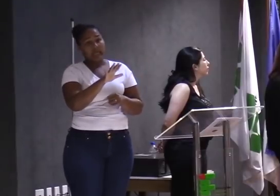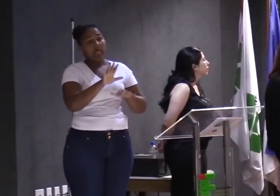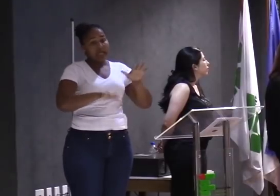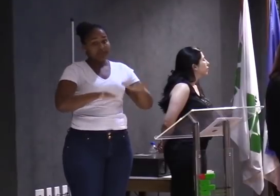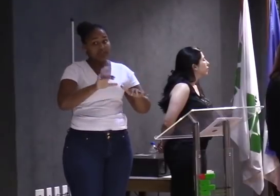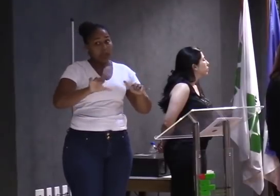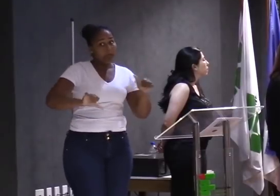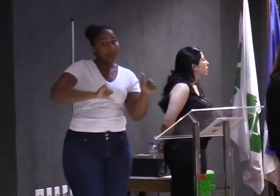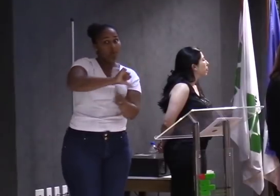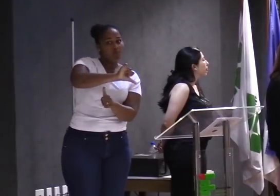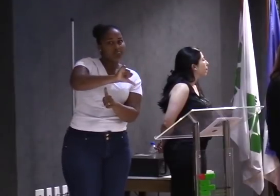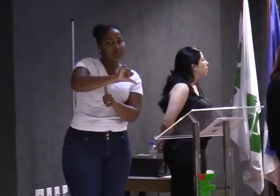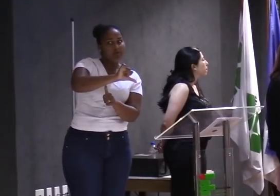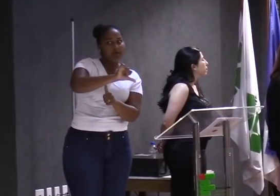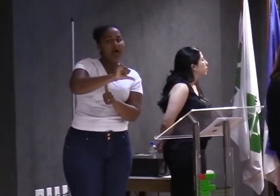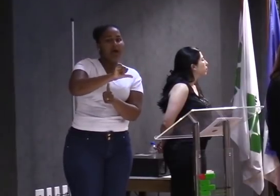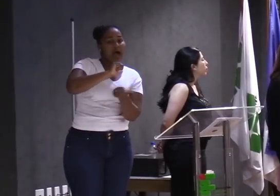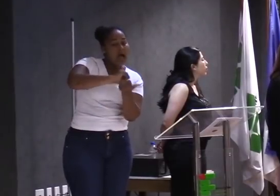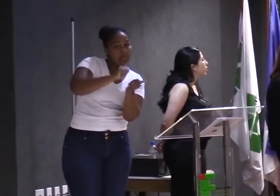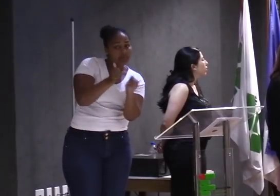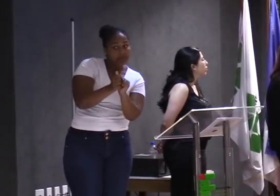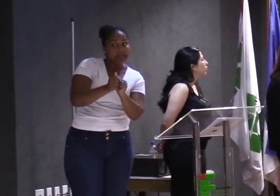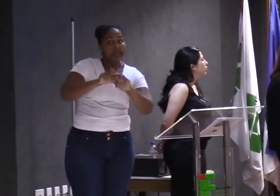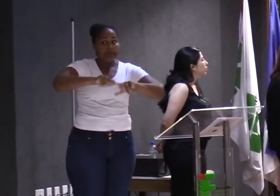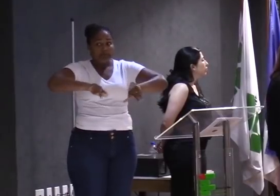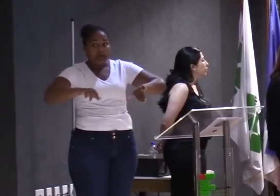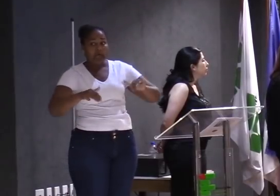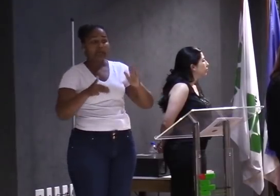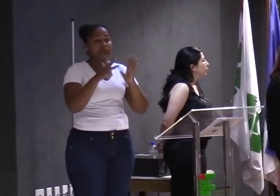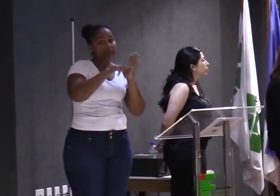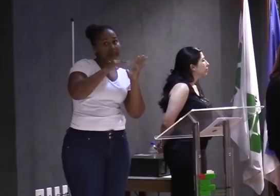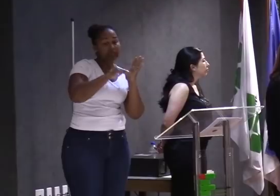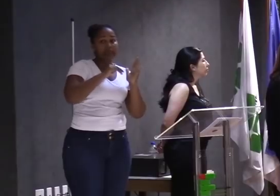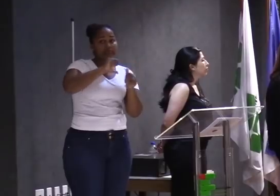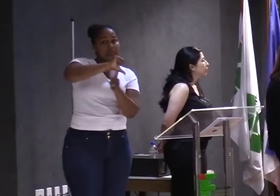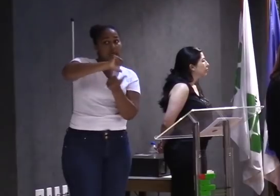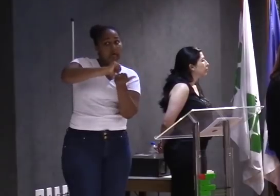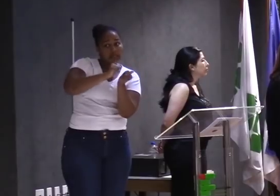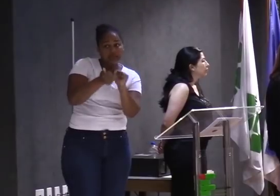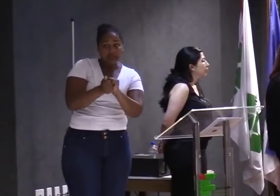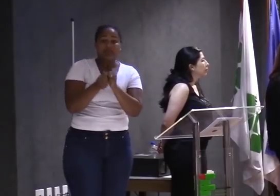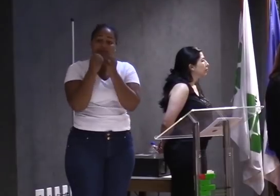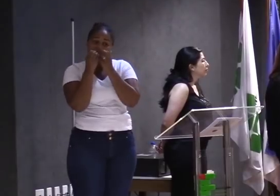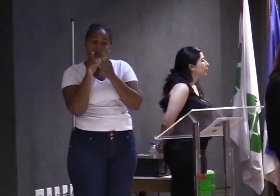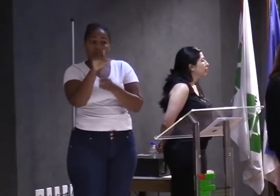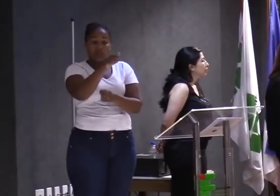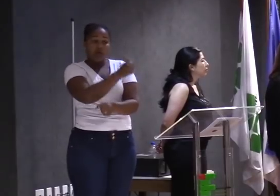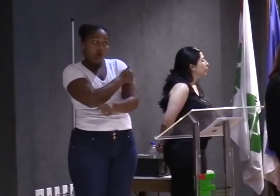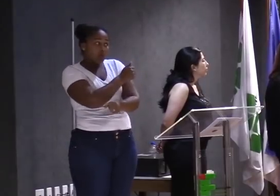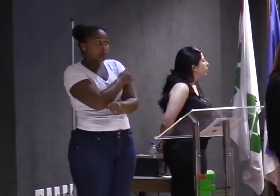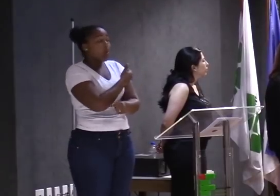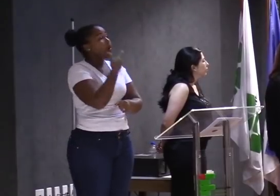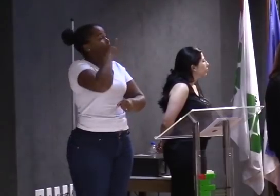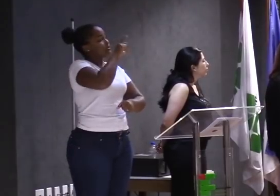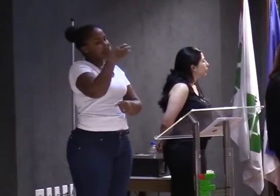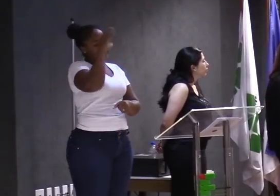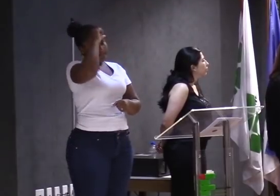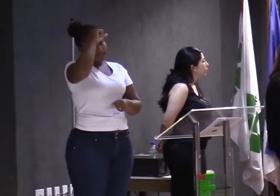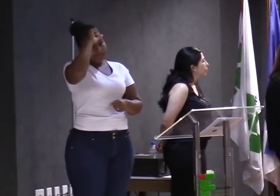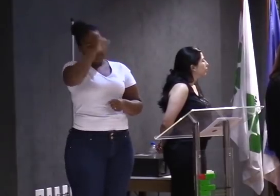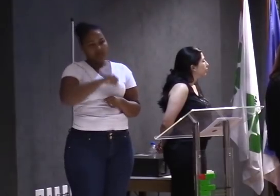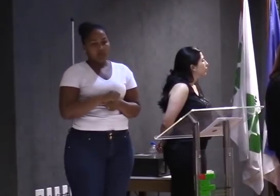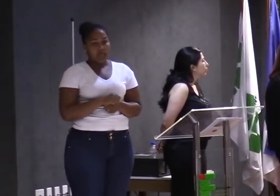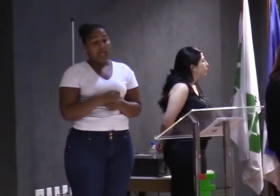dessa forma. Eu tenho um acompanhamento individualizado do meu aluno. Então, eu mostro como faz e vejo como é que ele